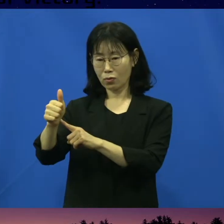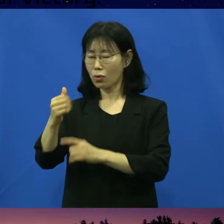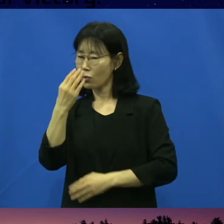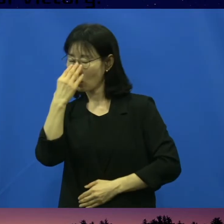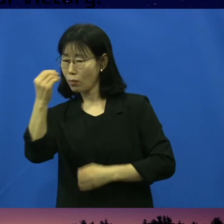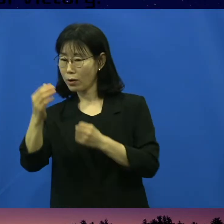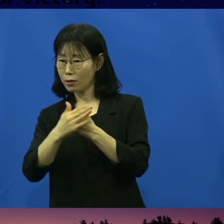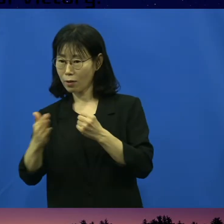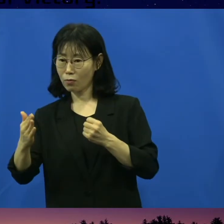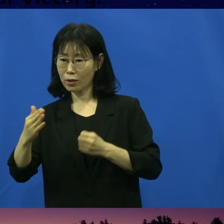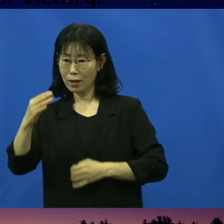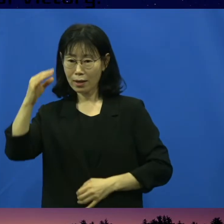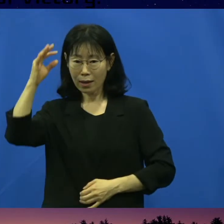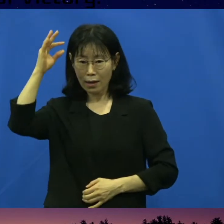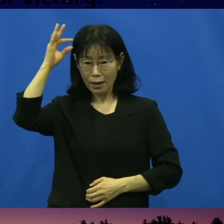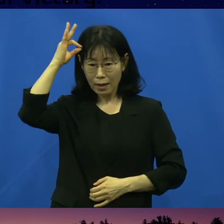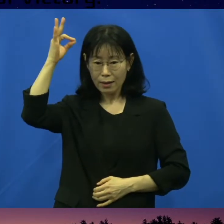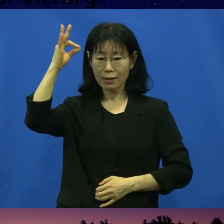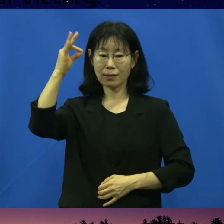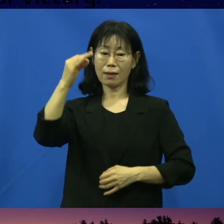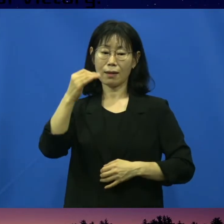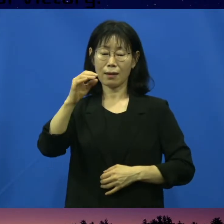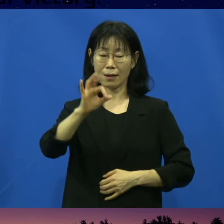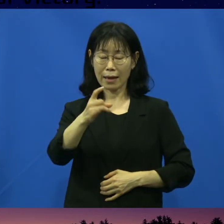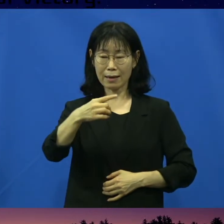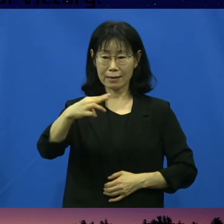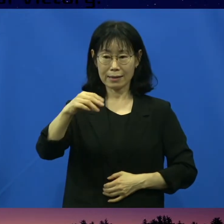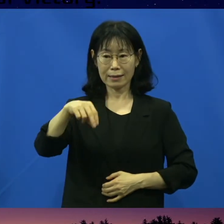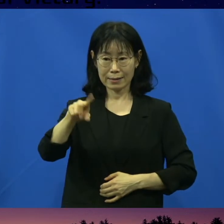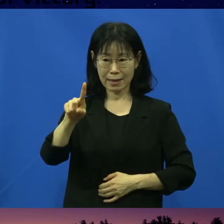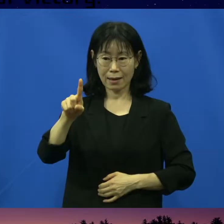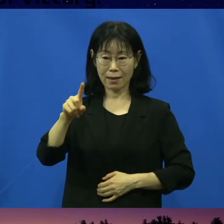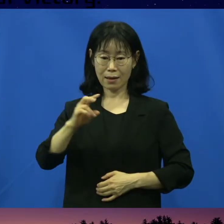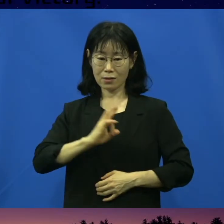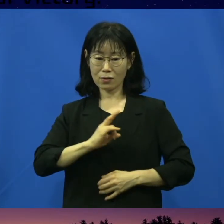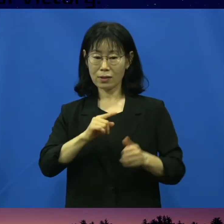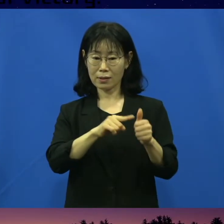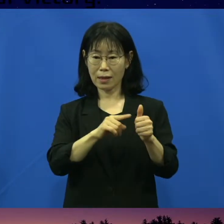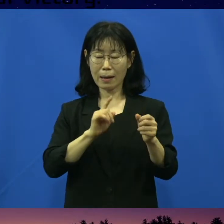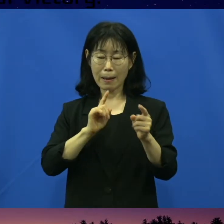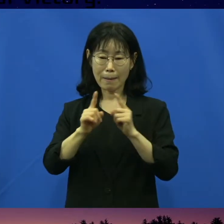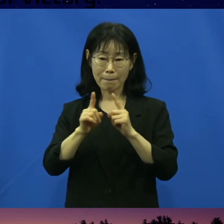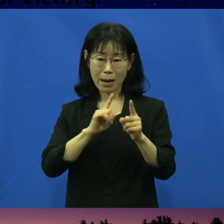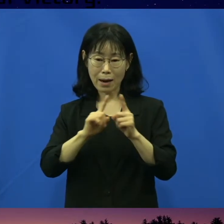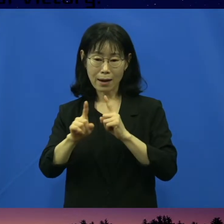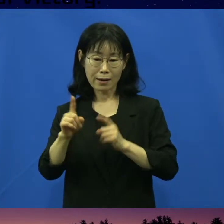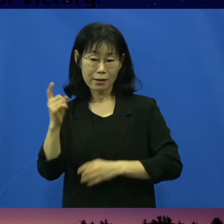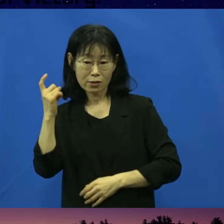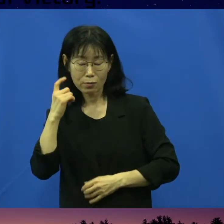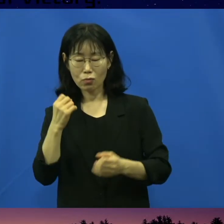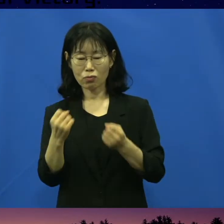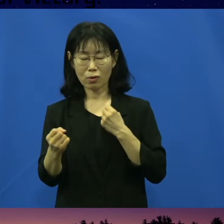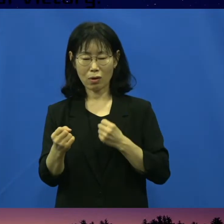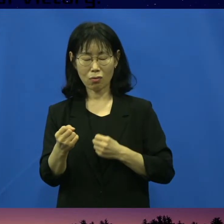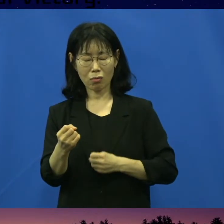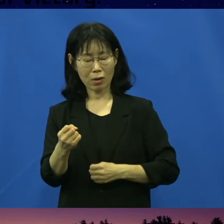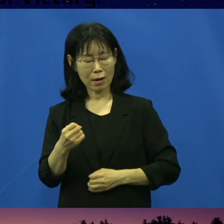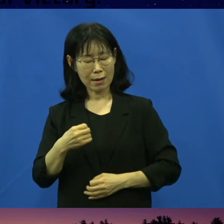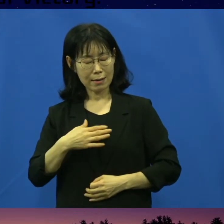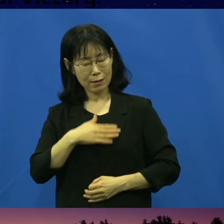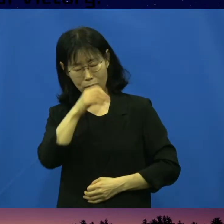지금 엘리사의 말이 귀에 들어오지가 않아요. 열만 받고 그냥 돌아가는 거예요. 요단강에 가서 7번 씻으나?